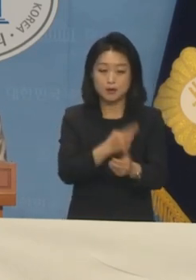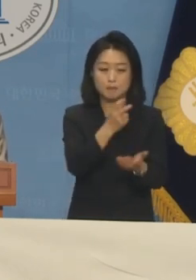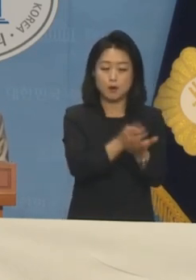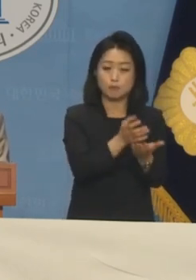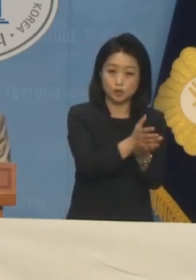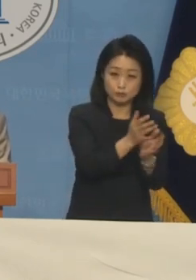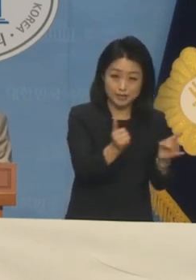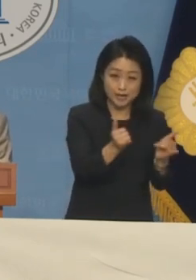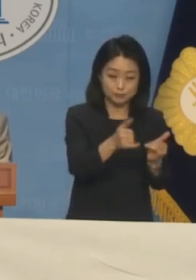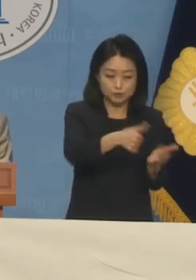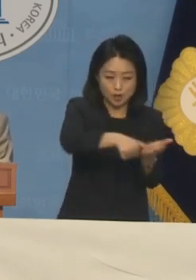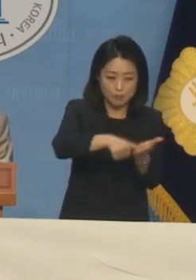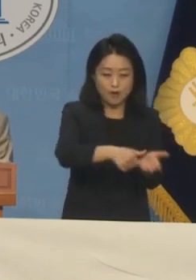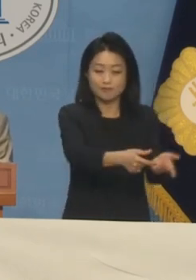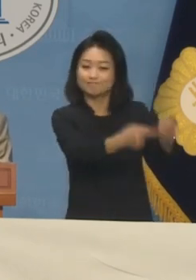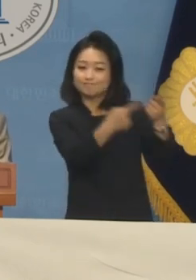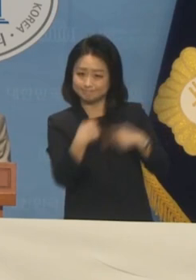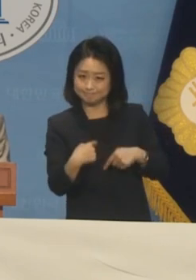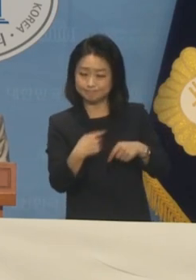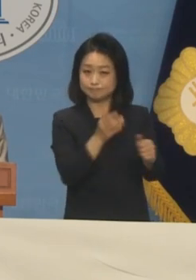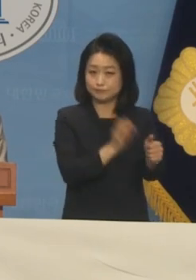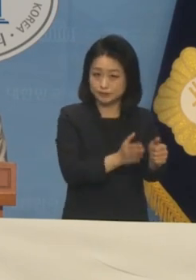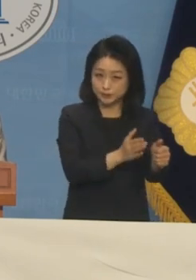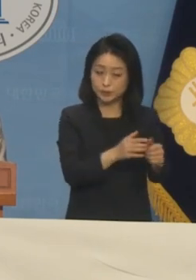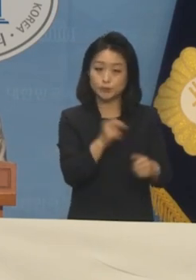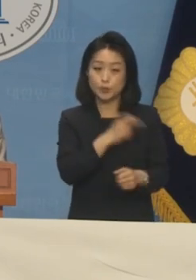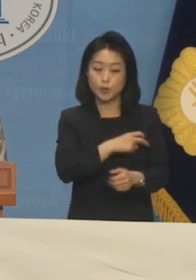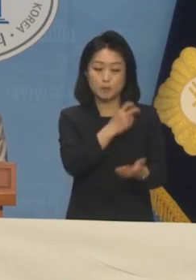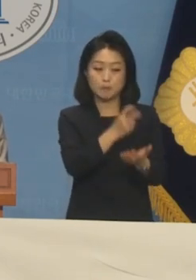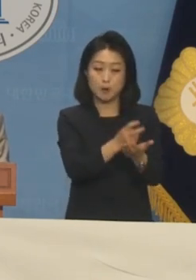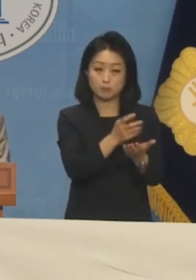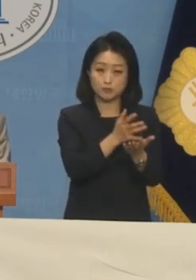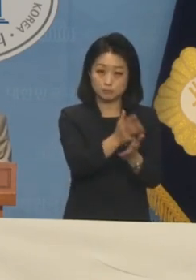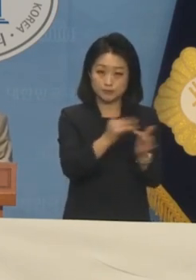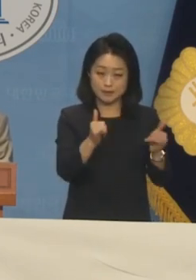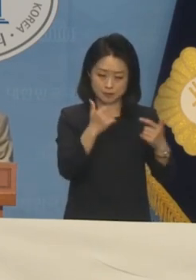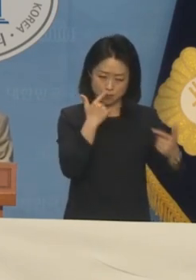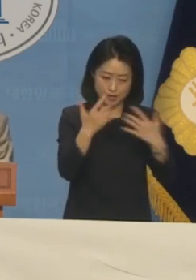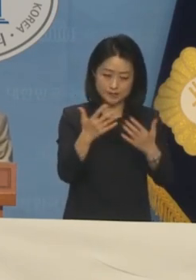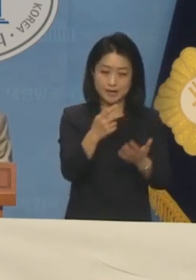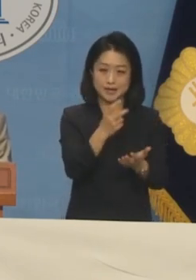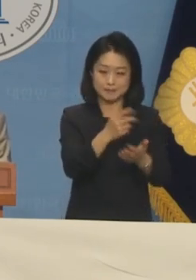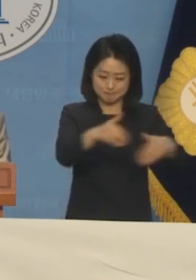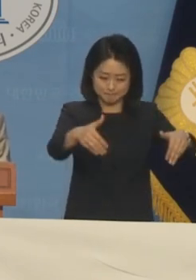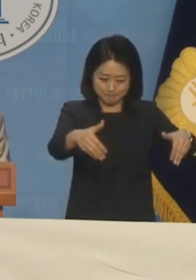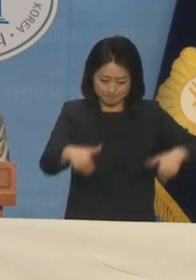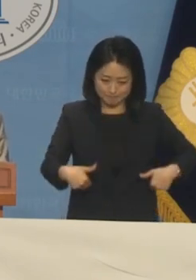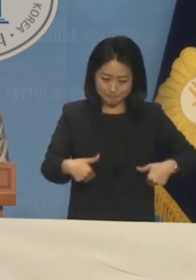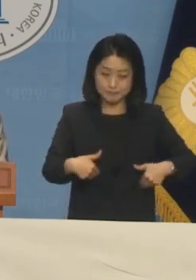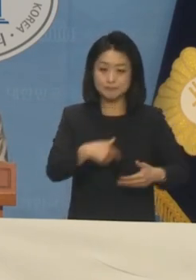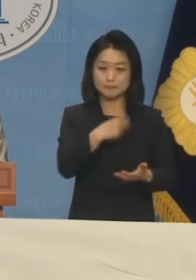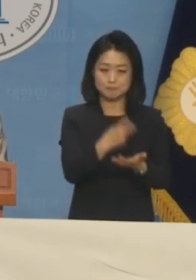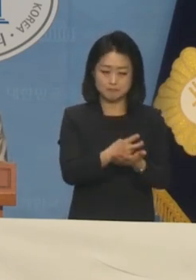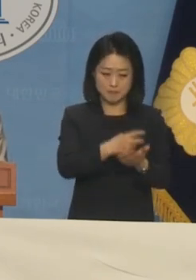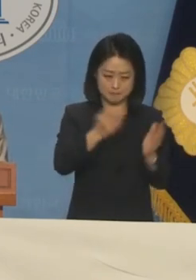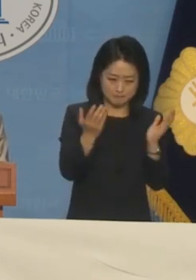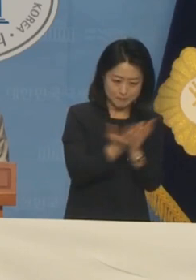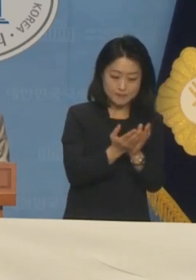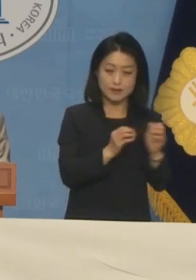법조인도 서명운동에 적극 나서고 법조계도 단호하게 법치를 수호할